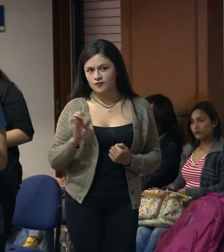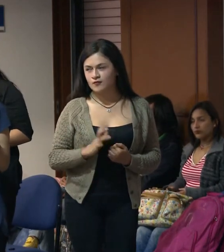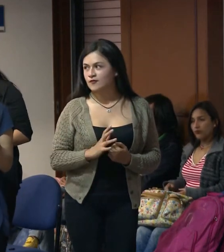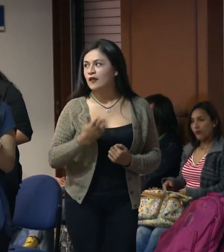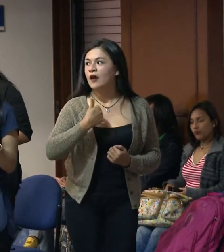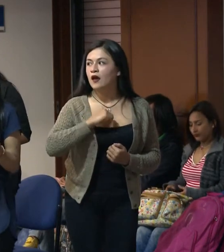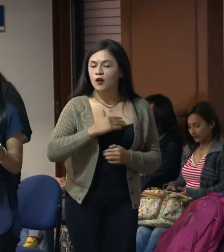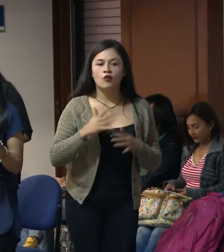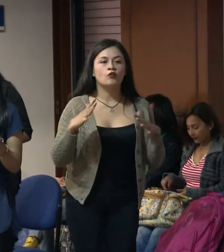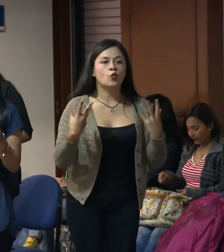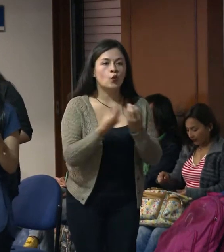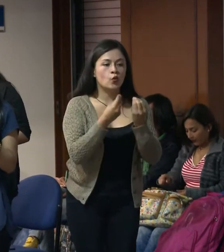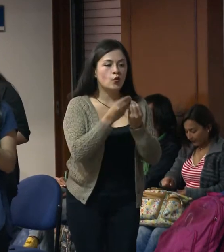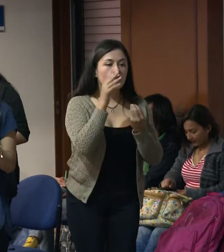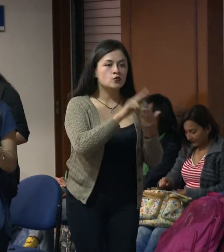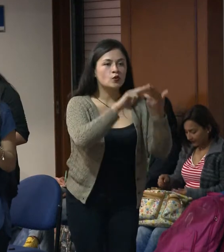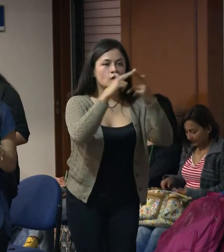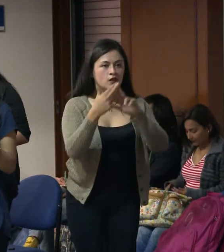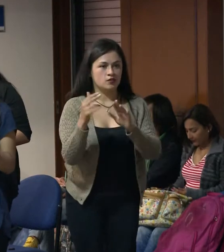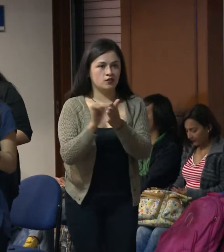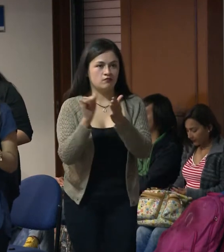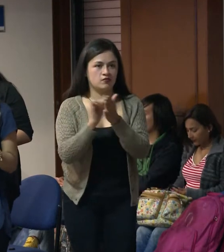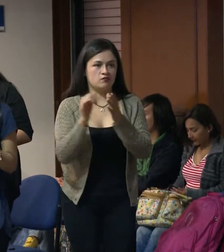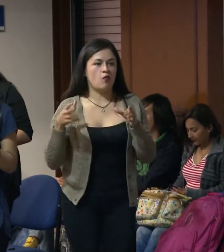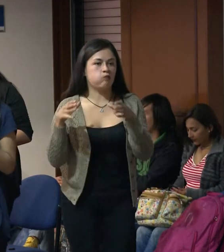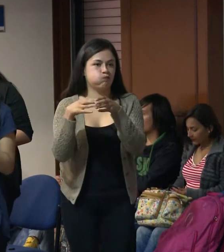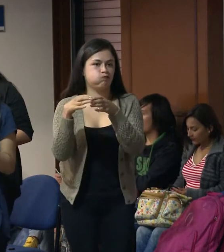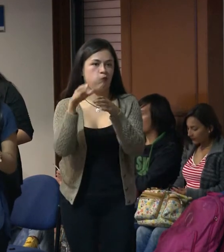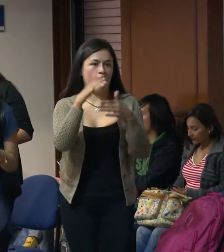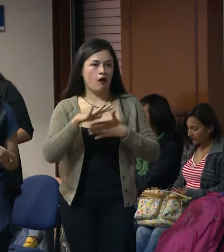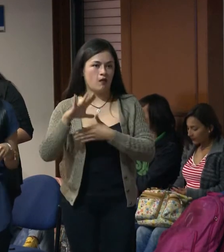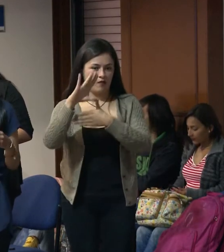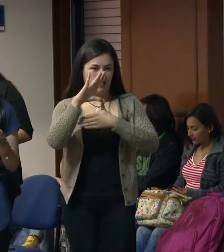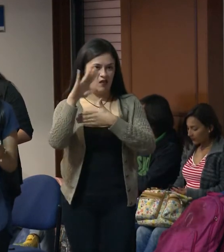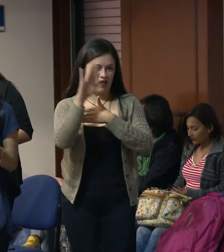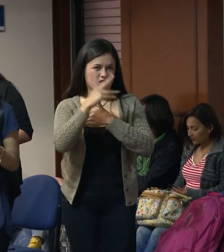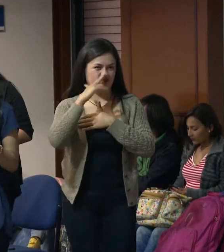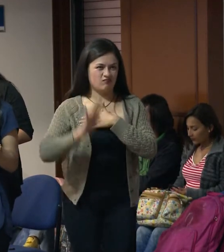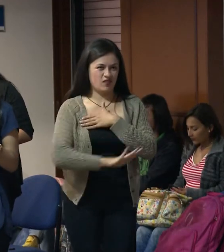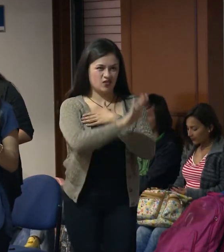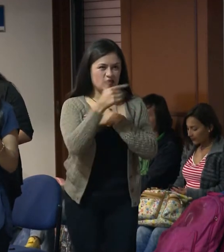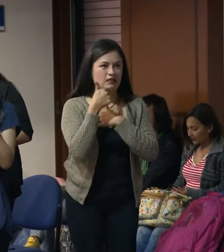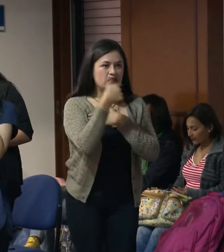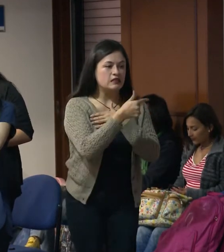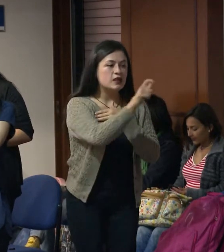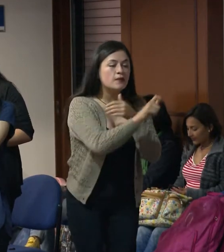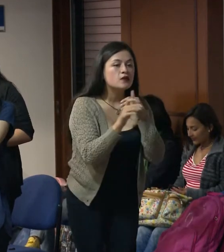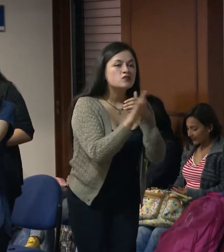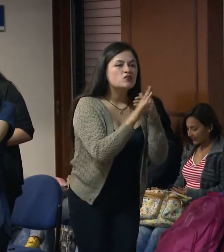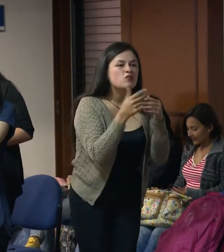Lo retomamos desde la Asociación Americana de Discapacidad Intelectual, la cual la define como